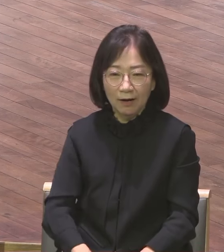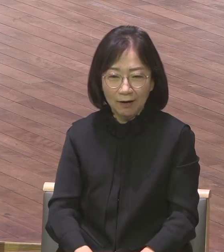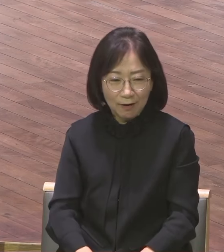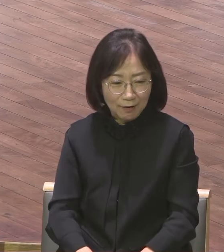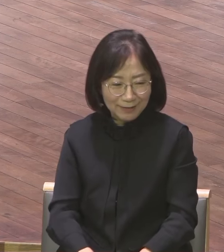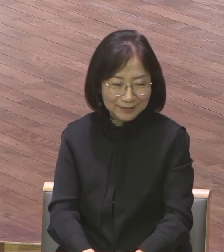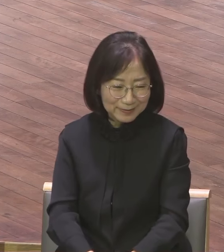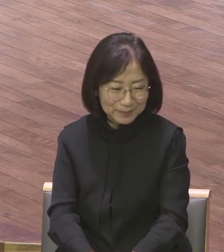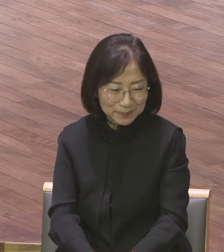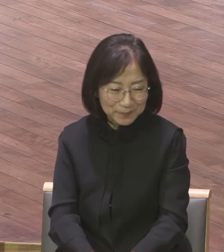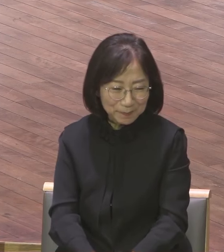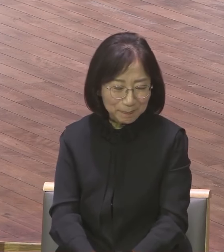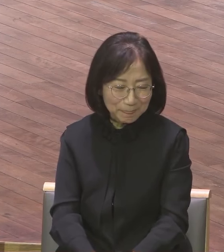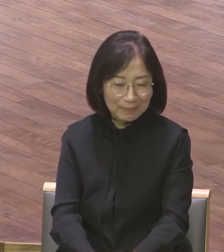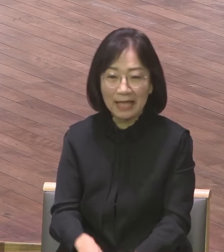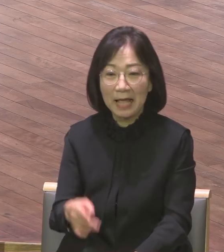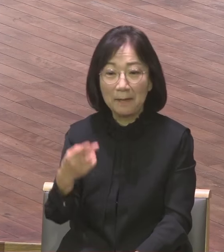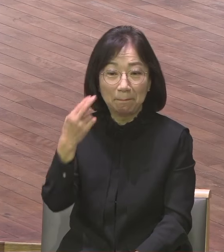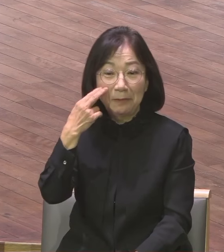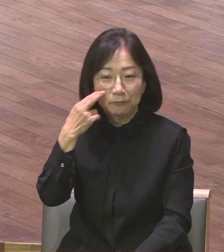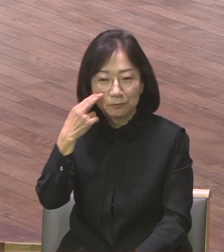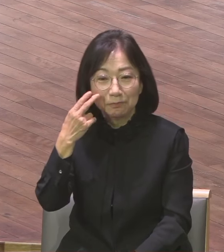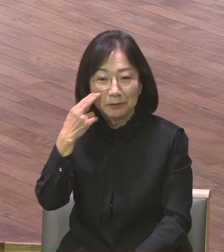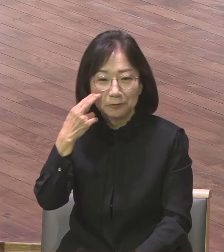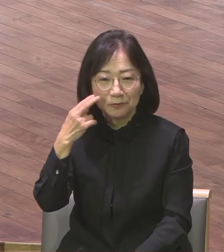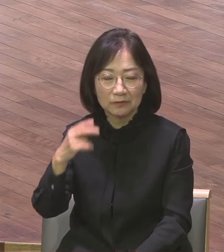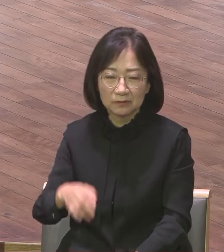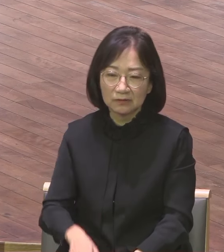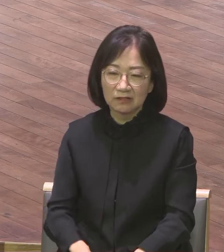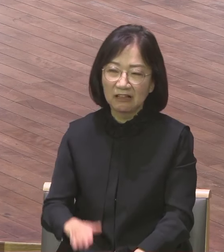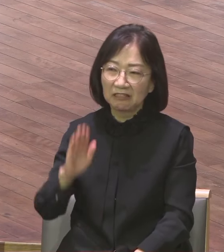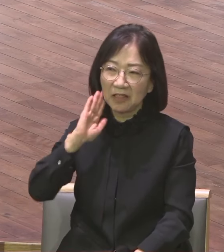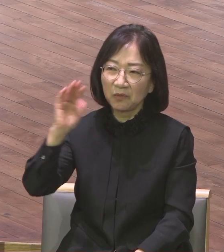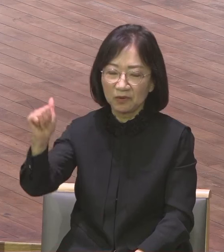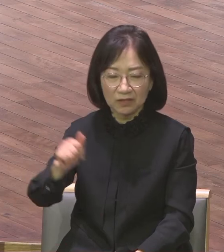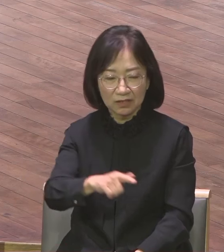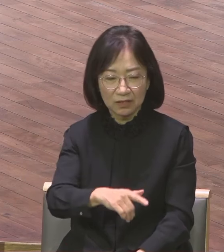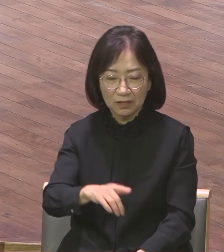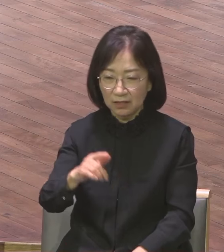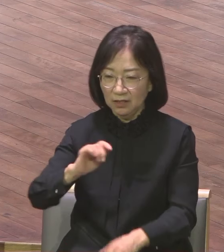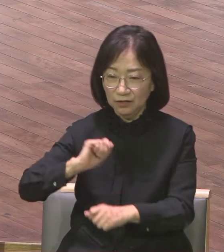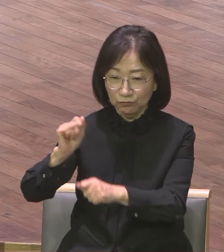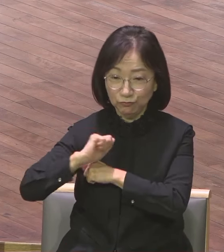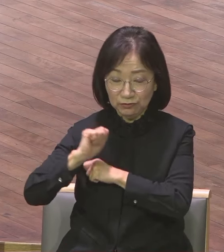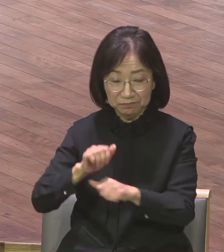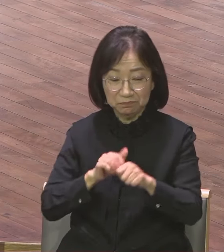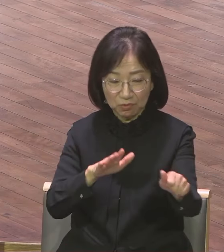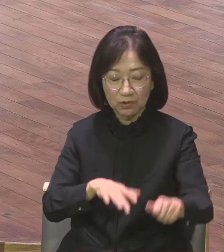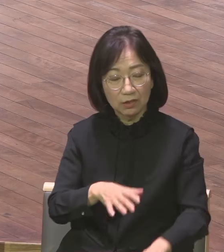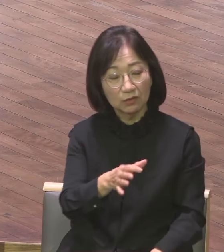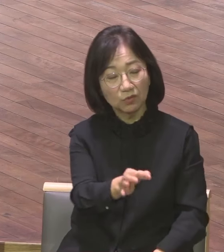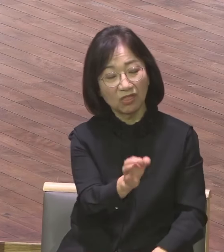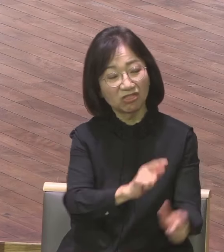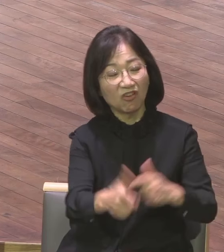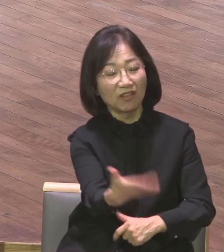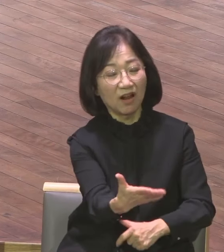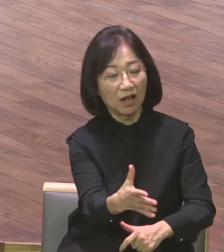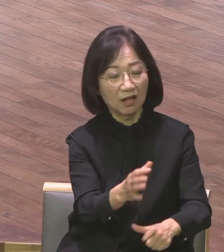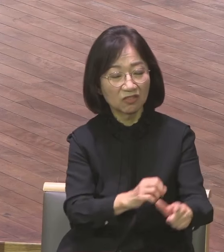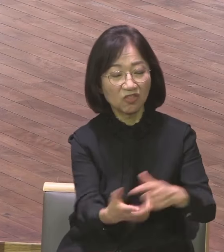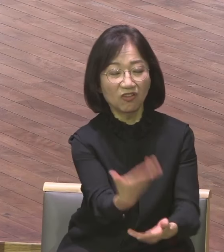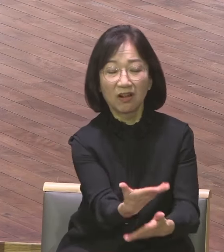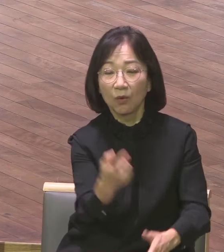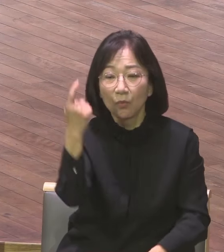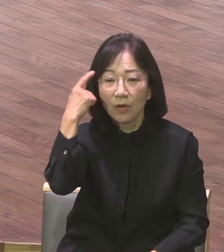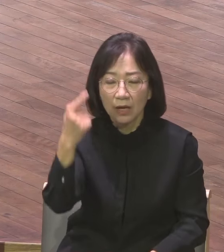저렇게 국방비를 작게 받냐? 그 정도로 보는 겁니다. 그분들이 볼 때 한국을 대단하게 보는 겁니다. 여러분